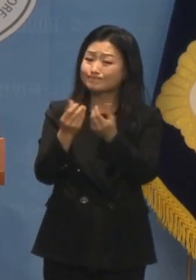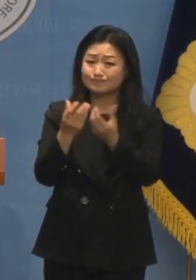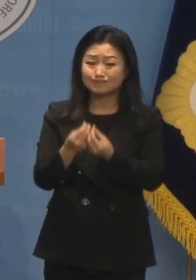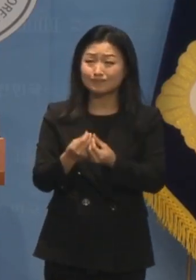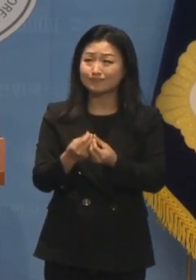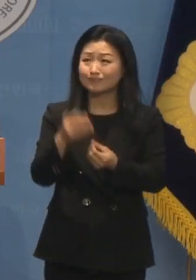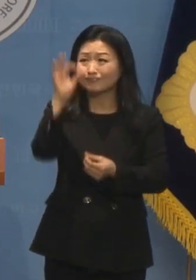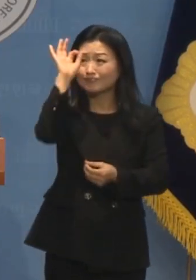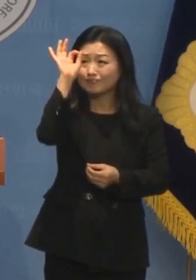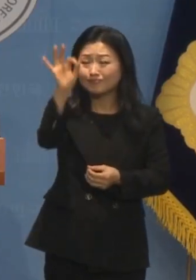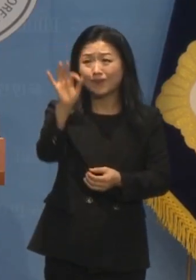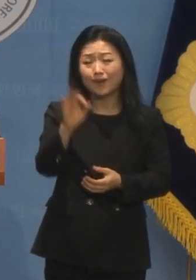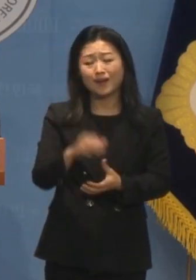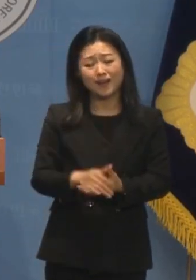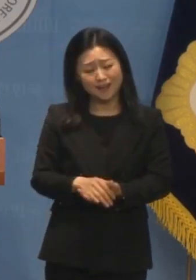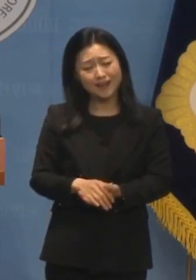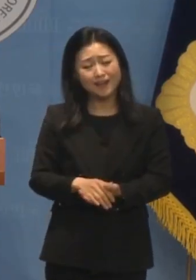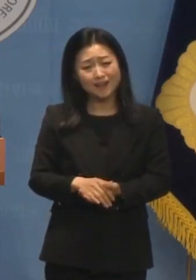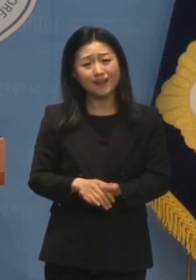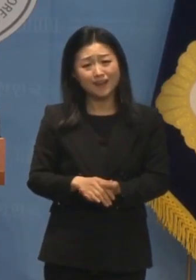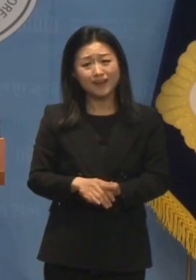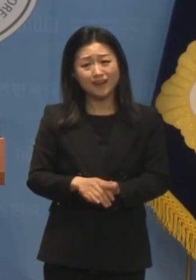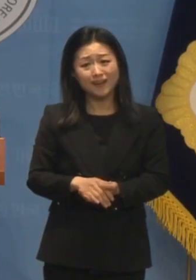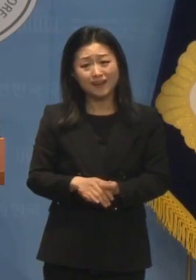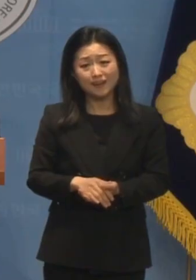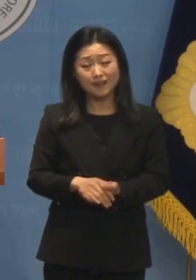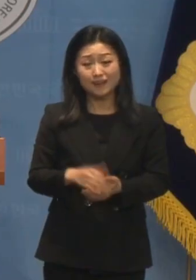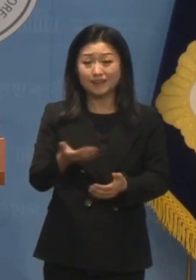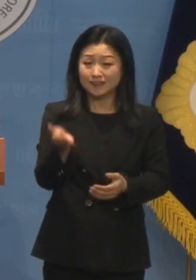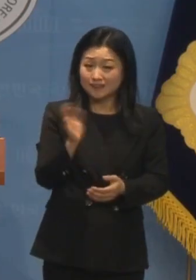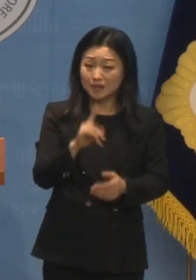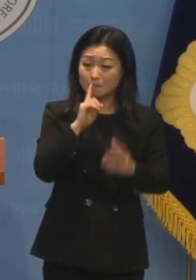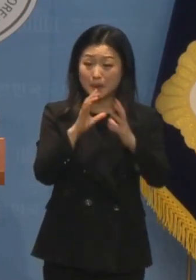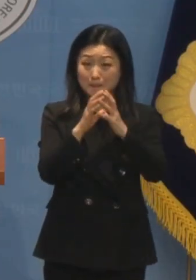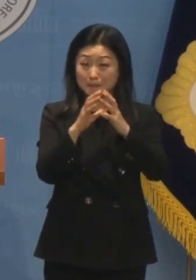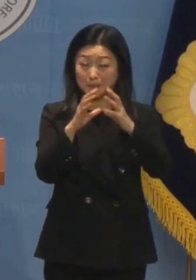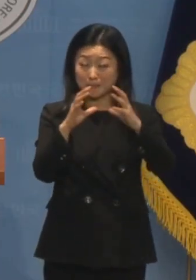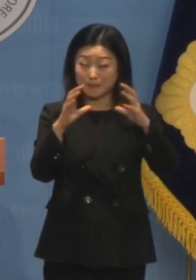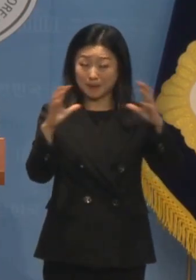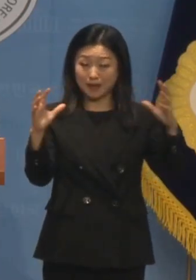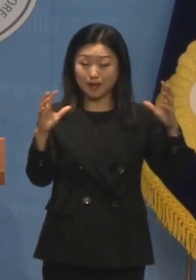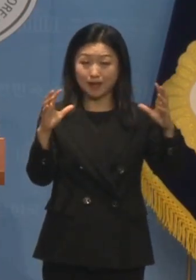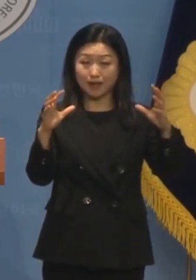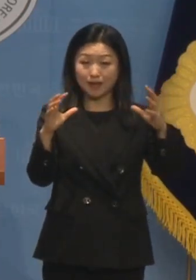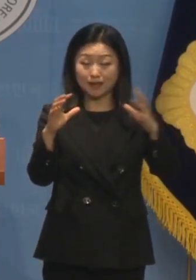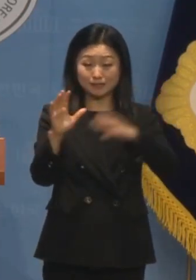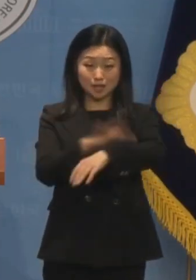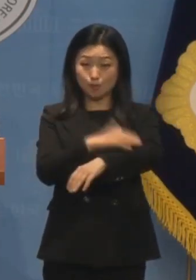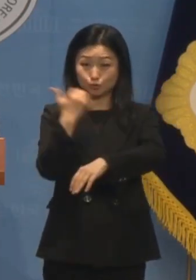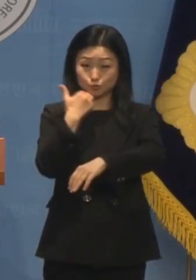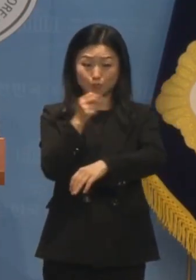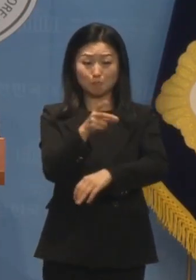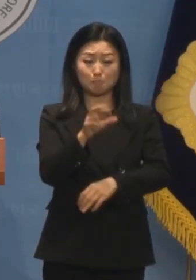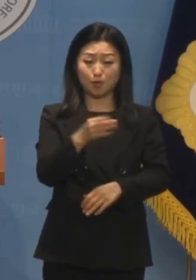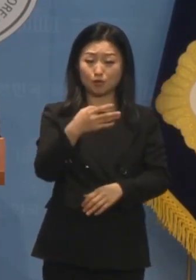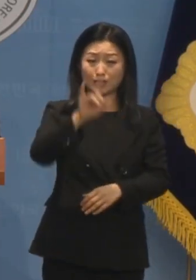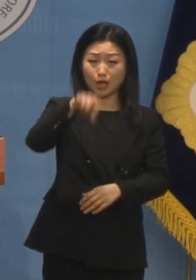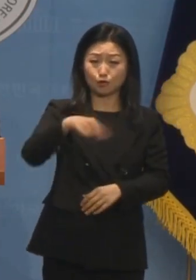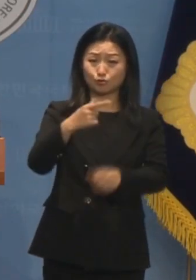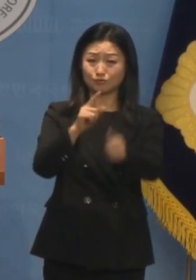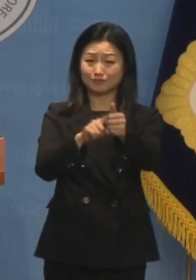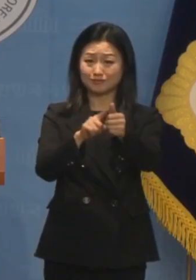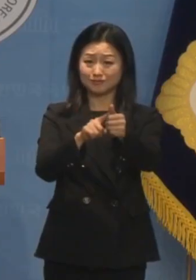참 오랜만입니다 의 통은 명태 씨 아닙니까